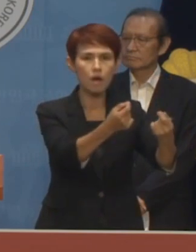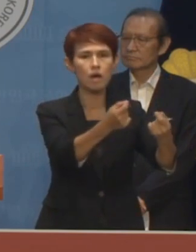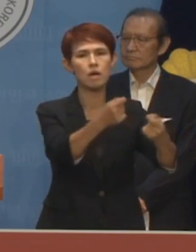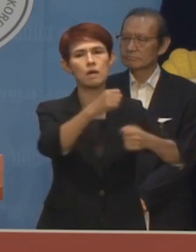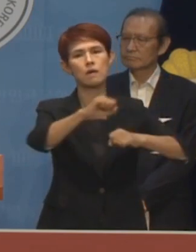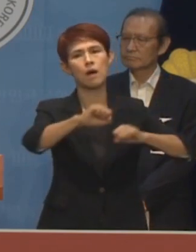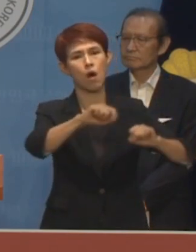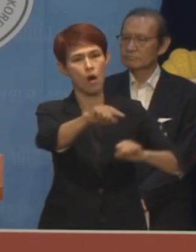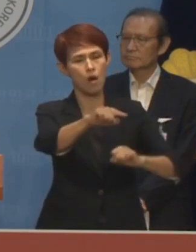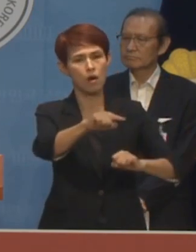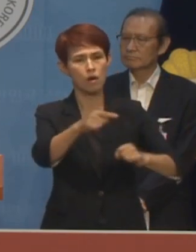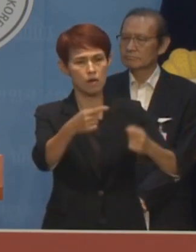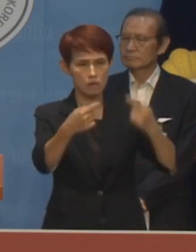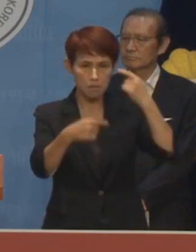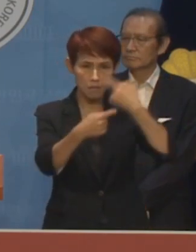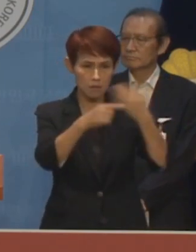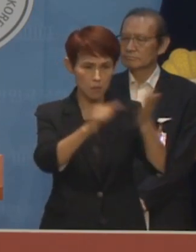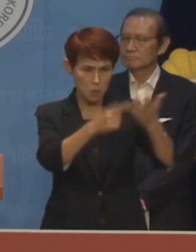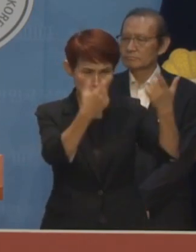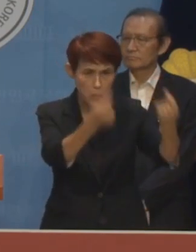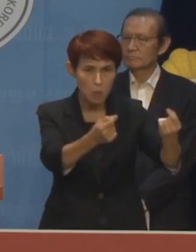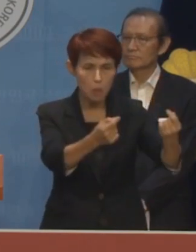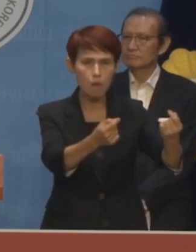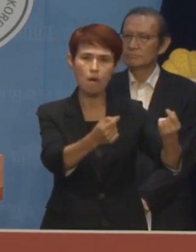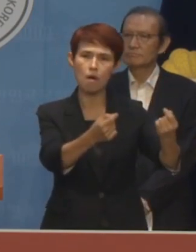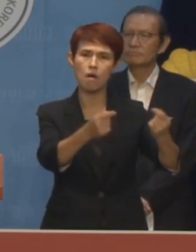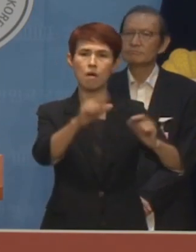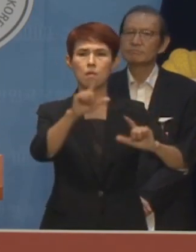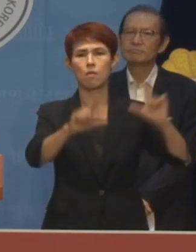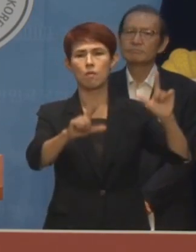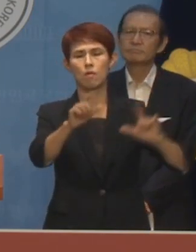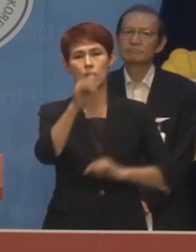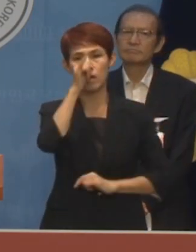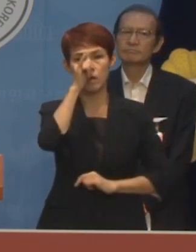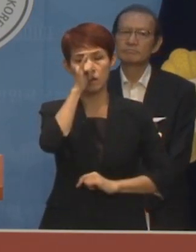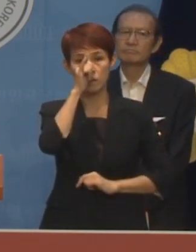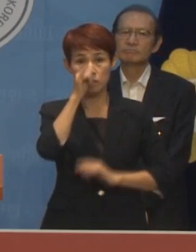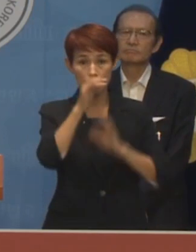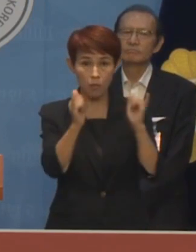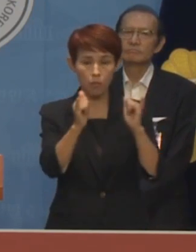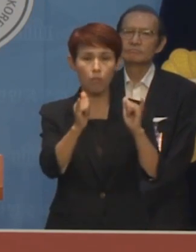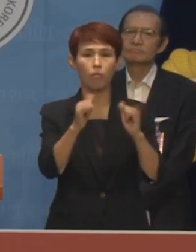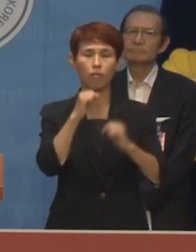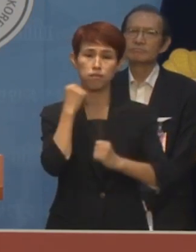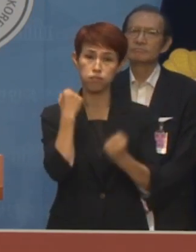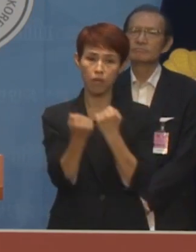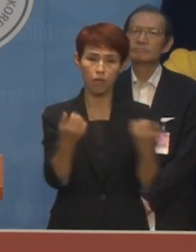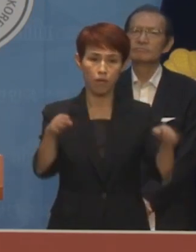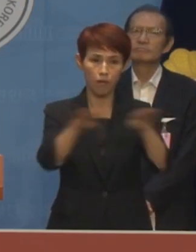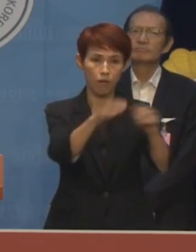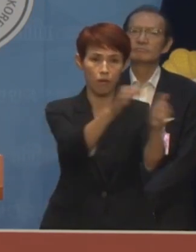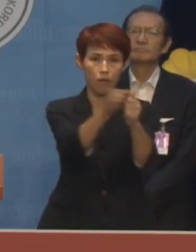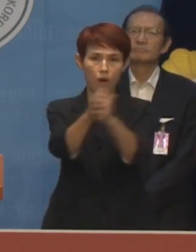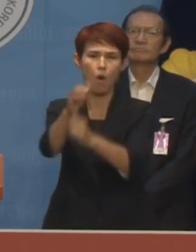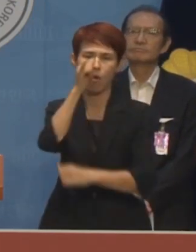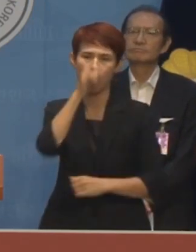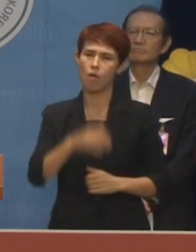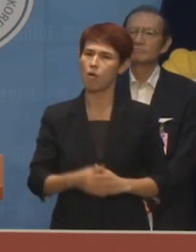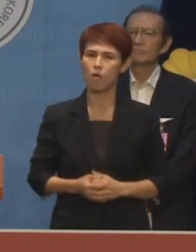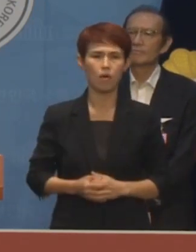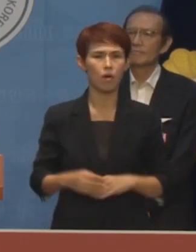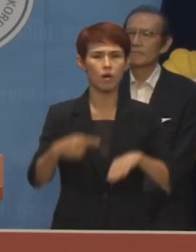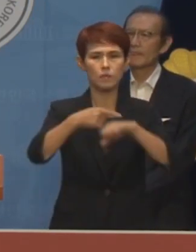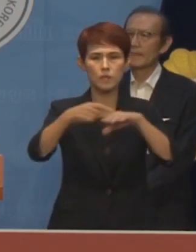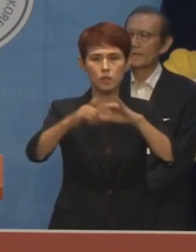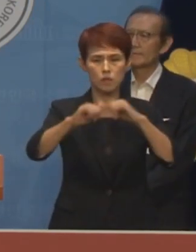마음으로 야매하고 왜곡된 시선과 마음으로 역사를 폄하하고 재단하는 짓은